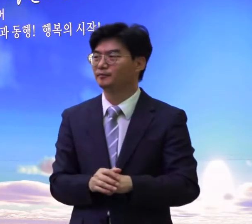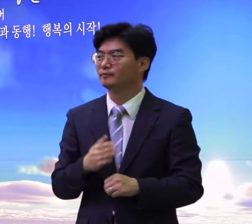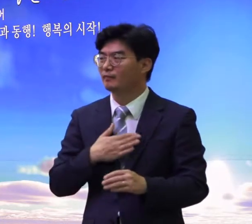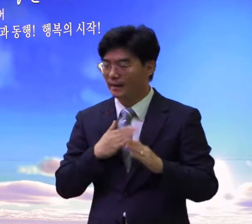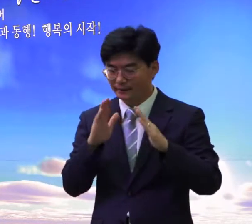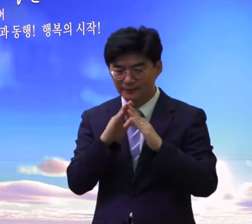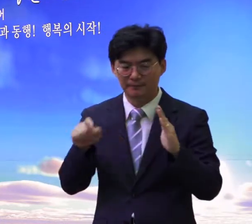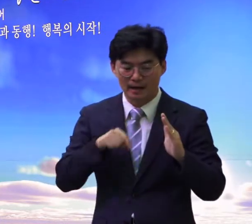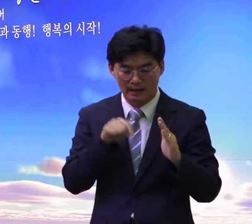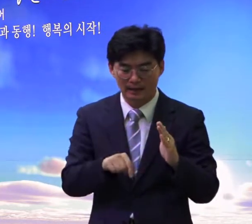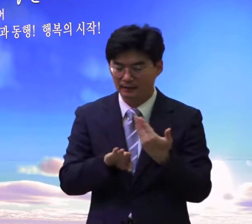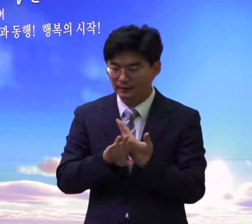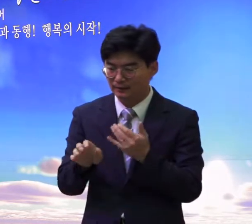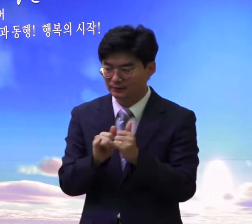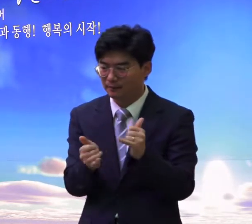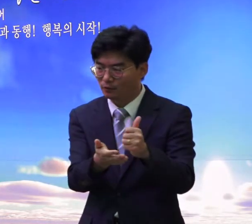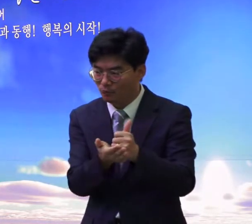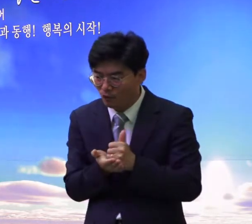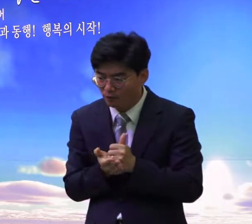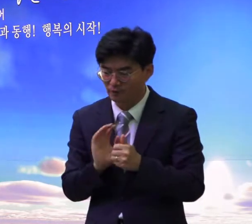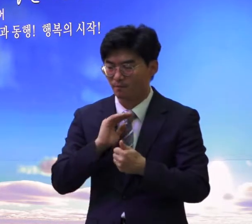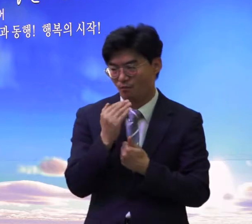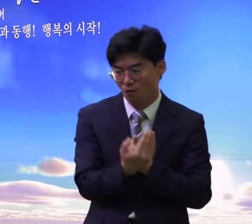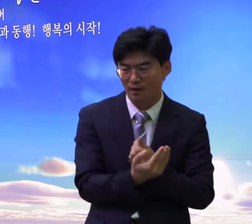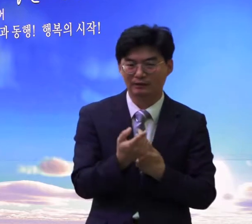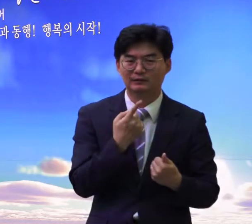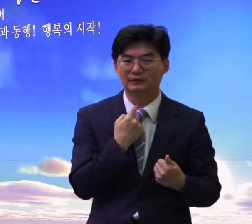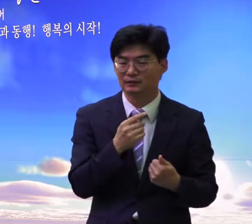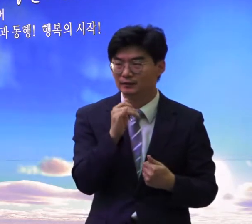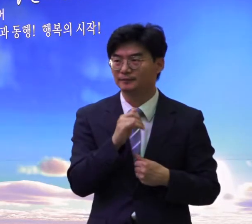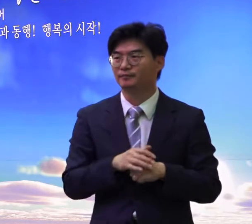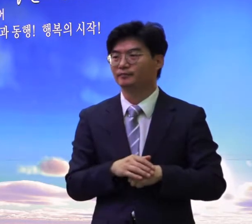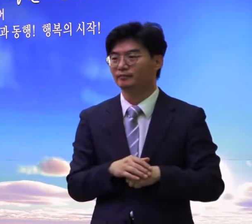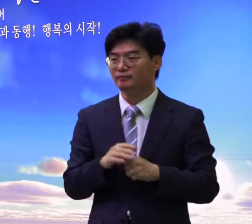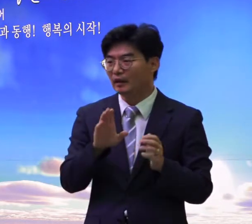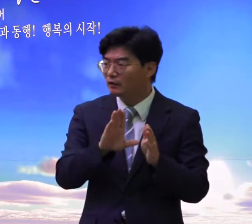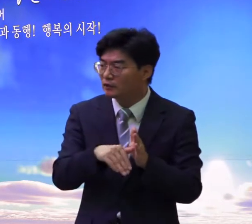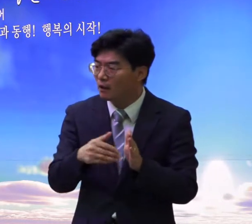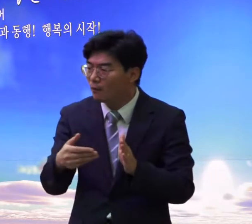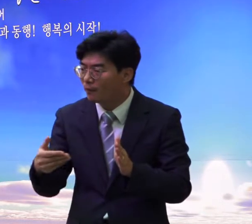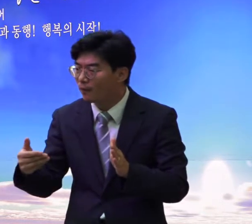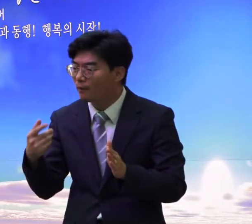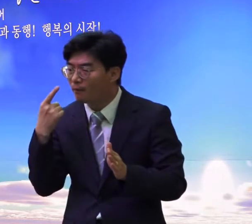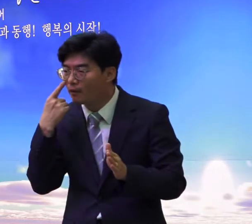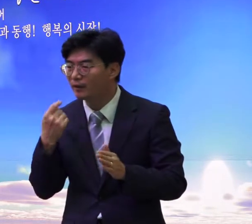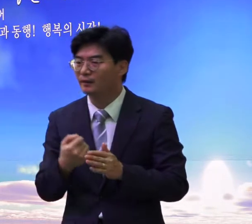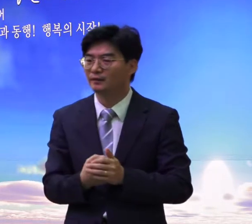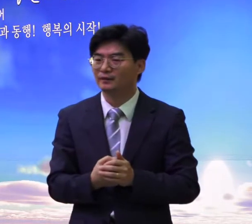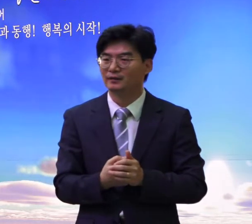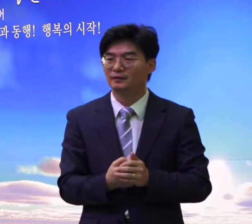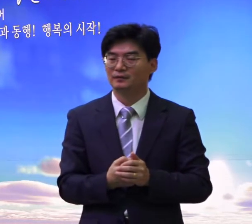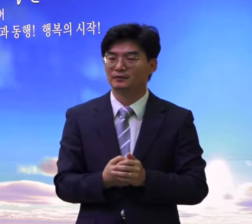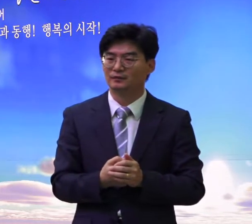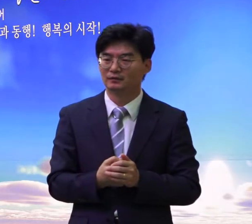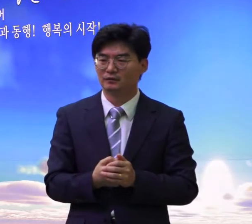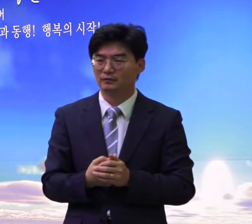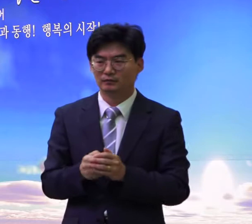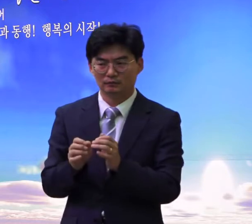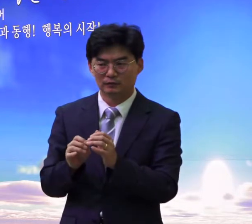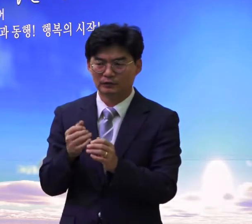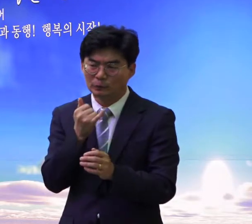만들고 많은 유대인들을 데려와서 숨겨주었습니다. 그런데 시간이 지나면서 이 코르텐 붐이 하는 일이